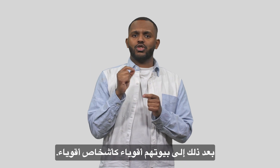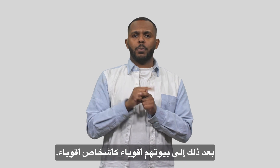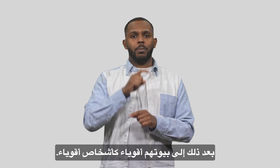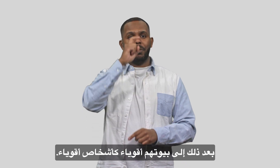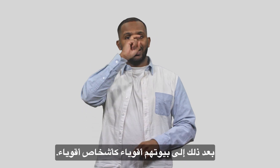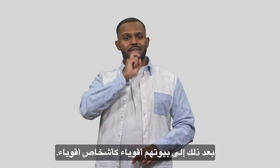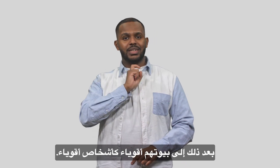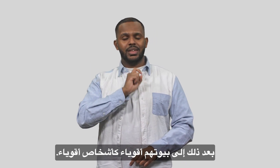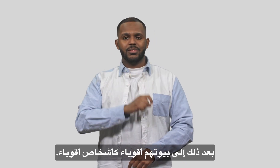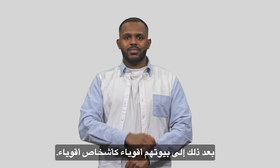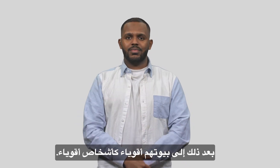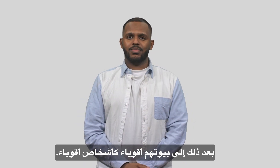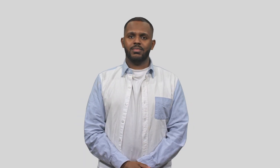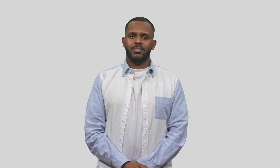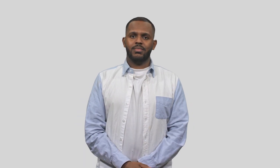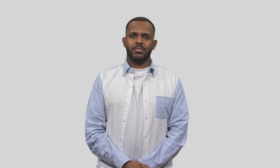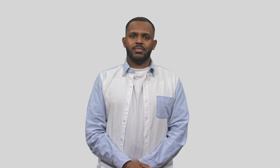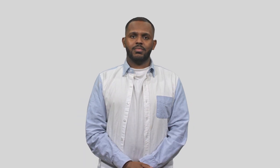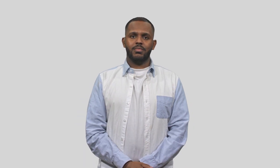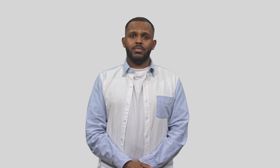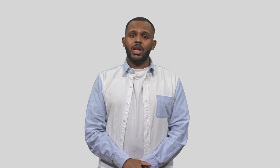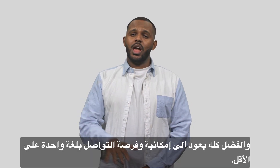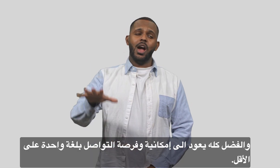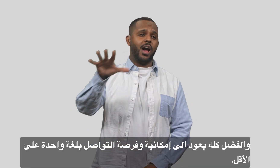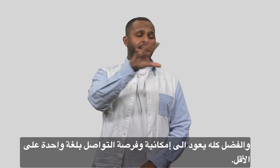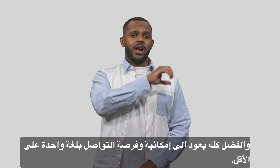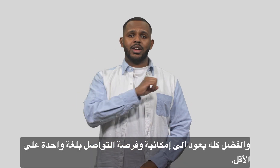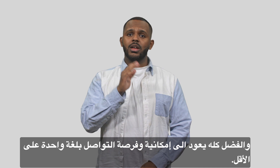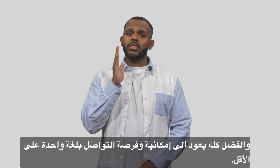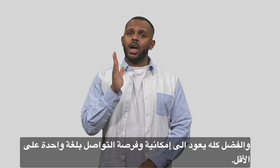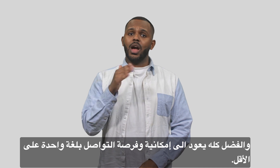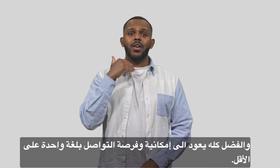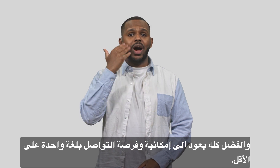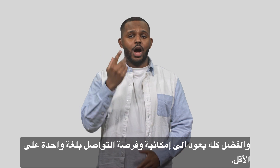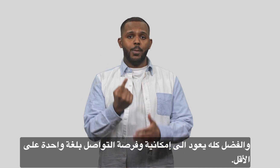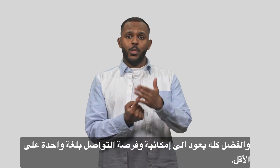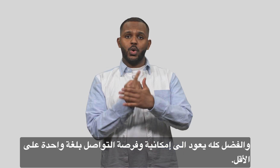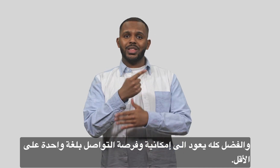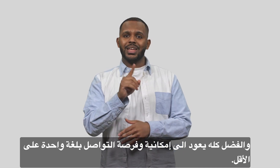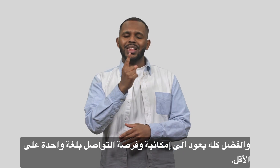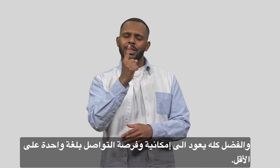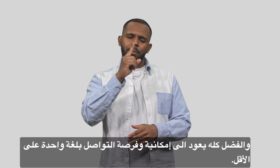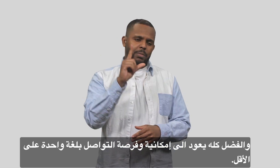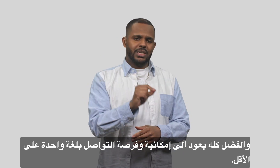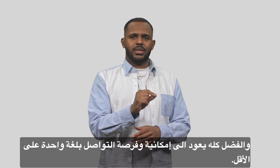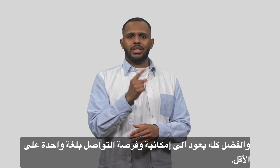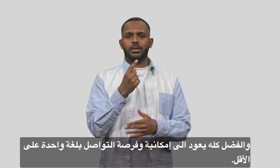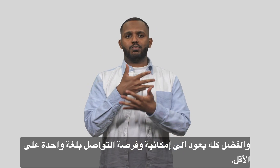بعد ذلك إلى بيوتهم أقوياء كأشخاص أقوياء. والفضل كله يعود إلى إمكانية وفرصة